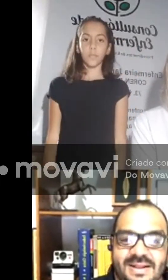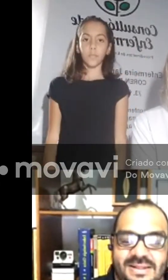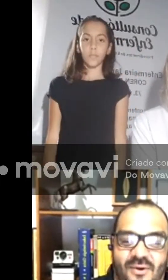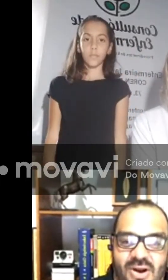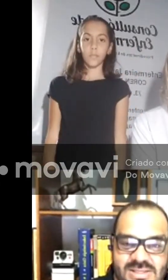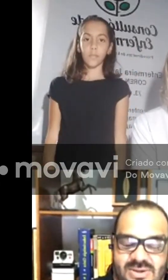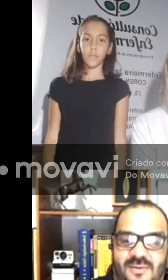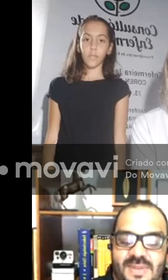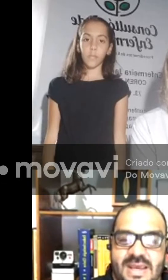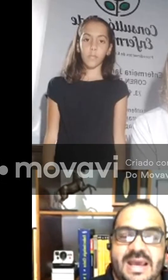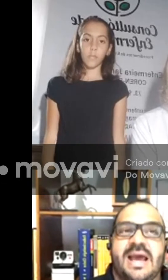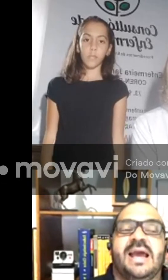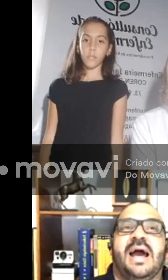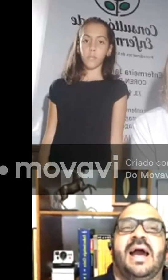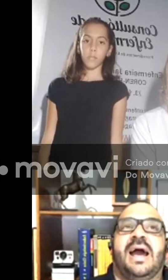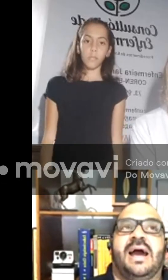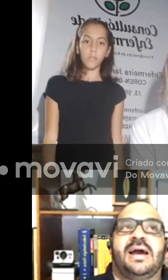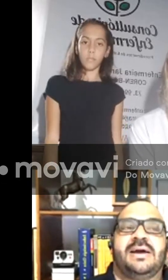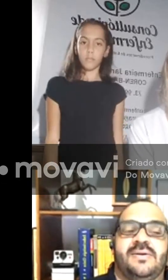Vamos Então, sim. olha só.